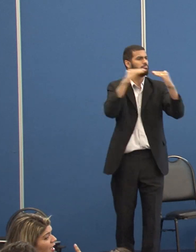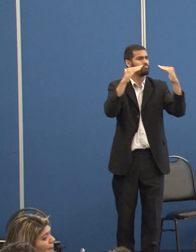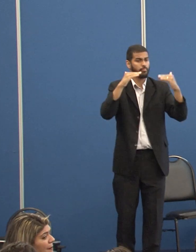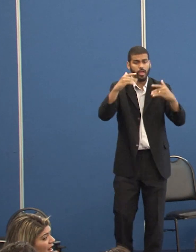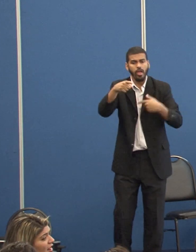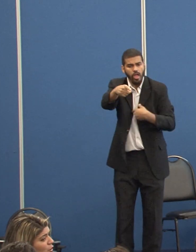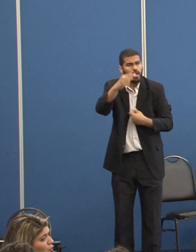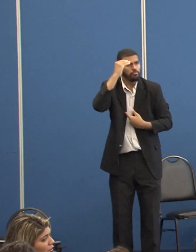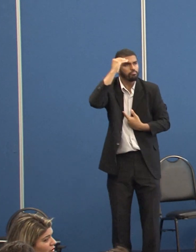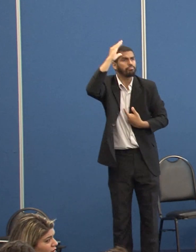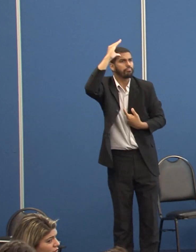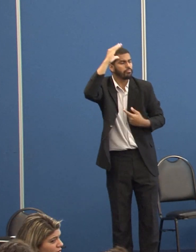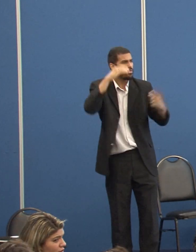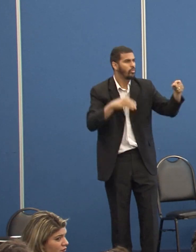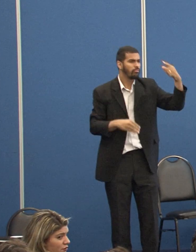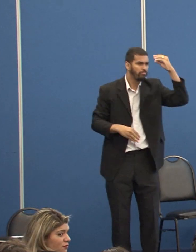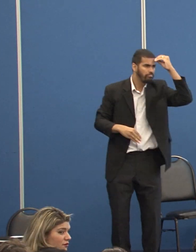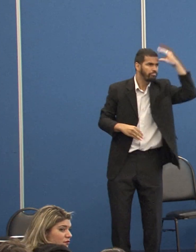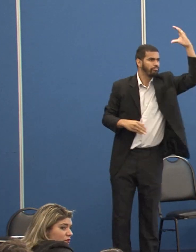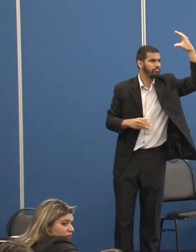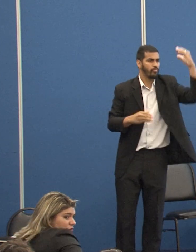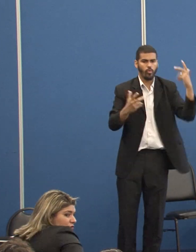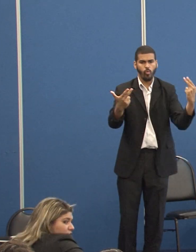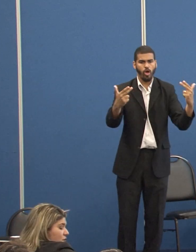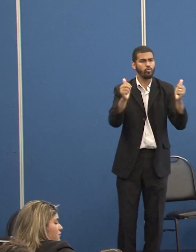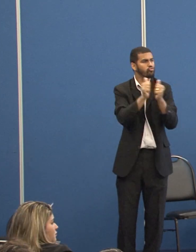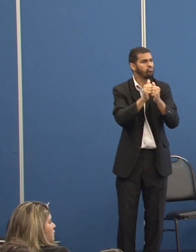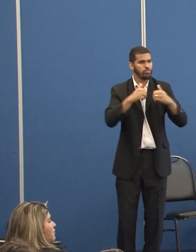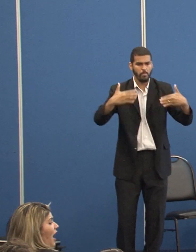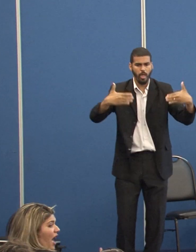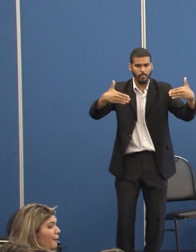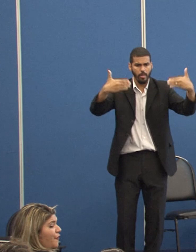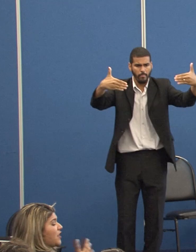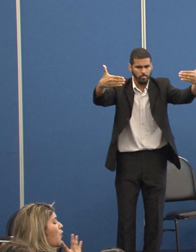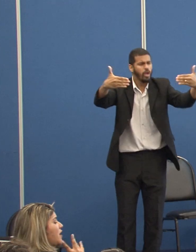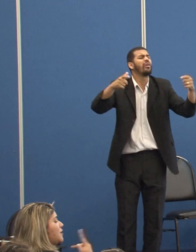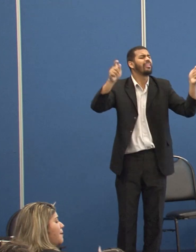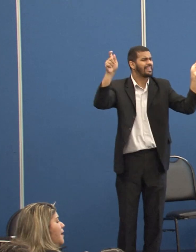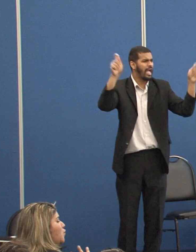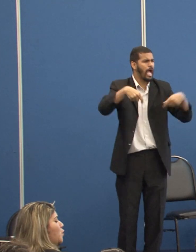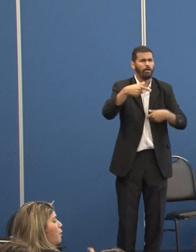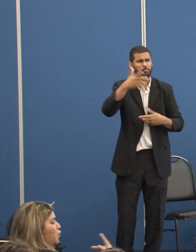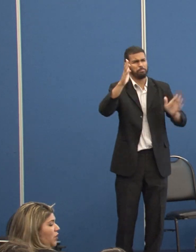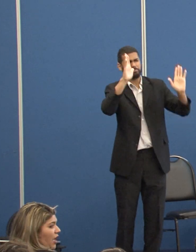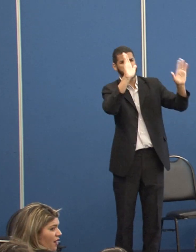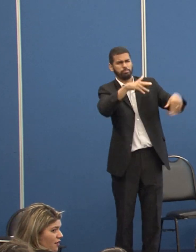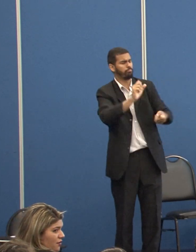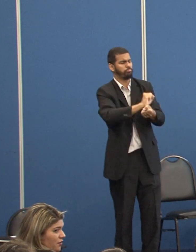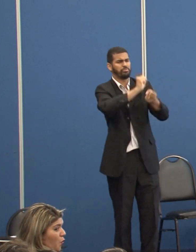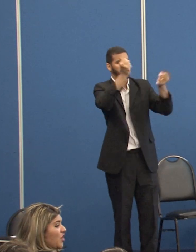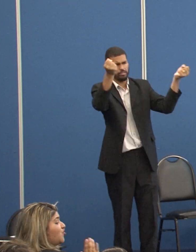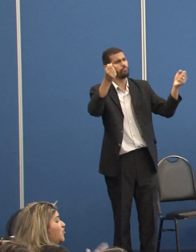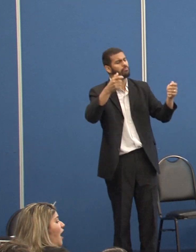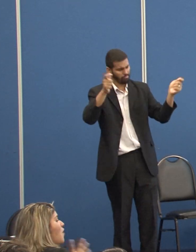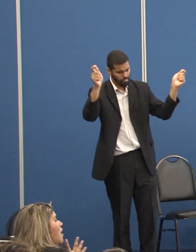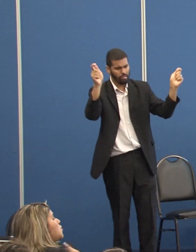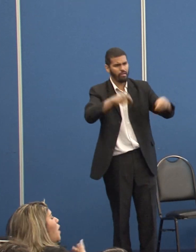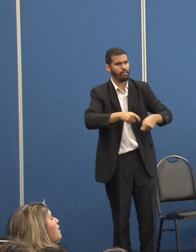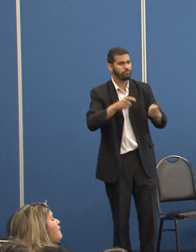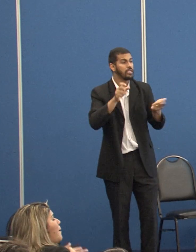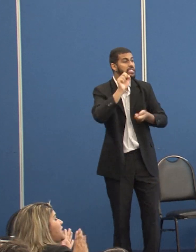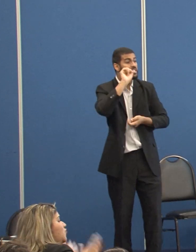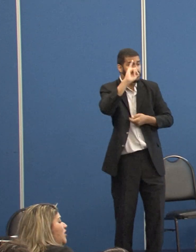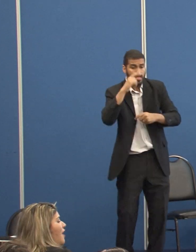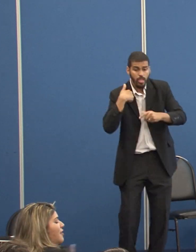de conhecimento juntos. É possível, é possível. De que forma? A partir do momento que eu crio uma unidade pensando no meu